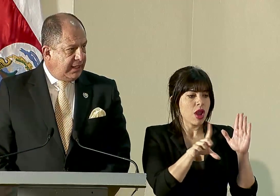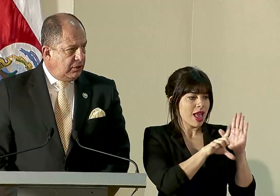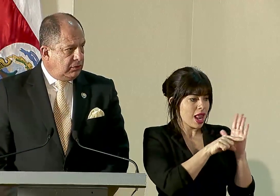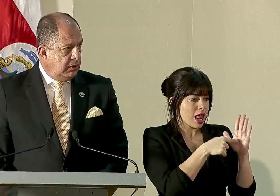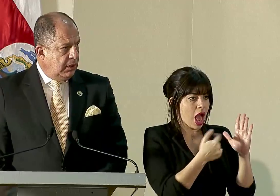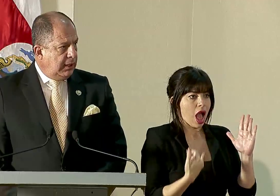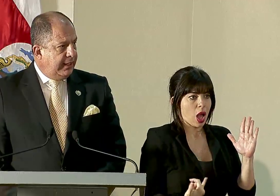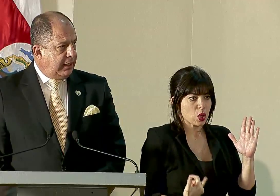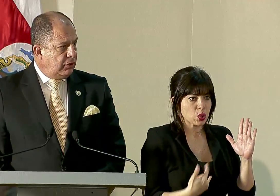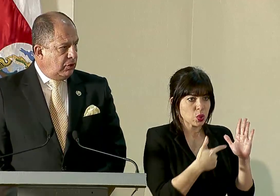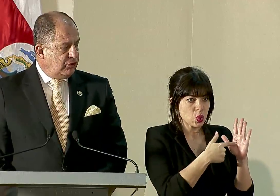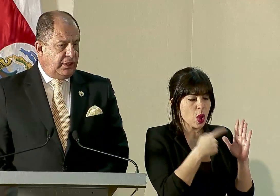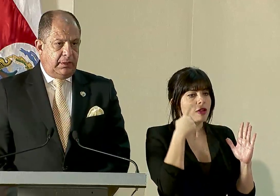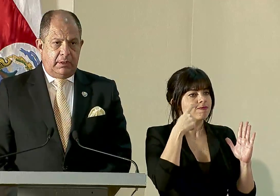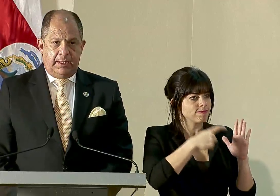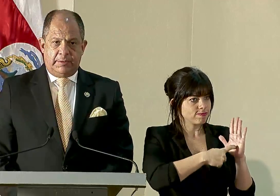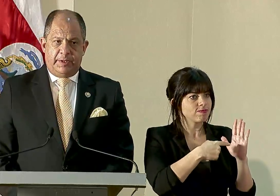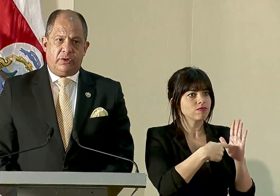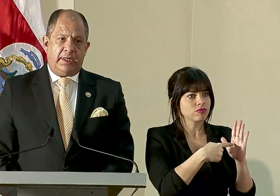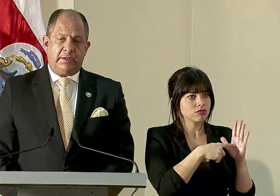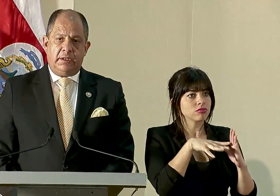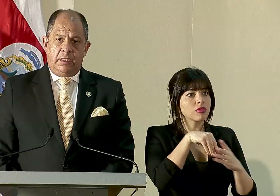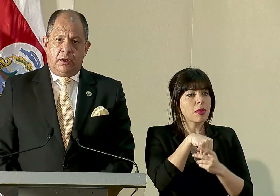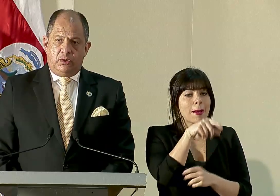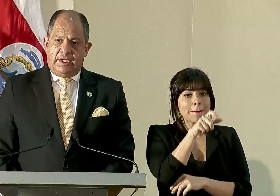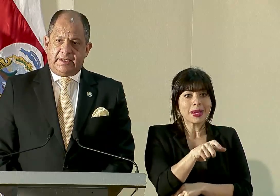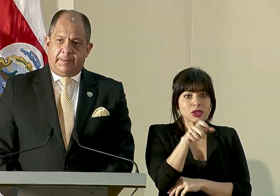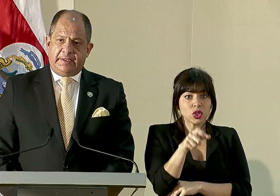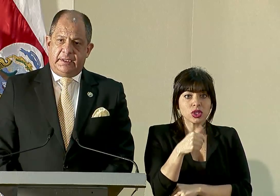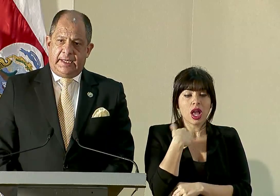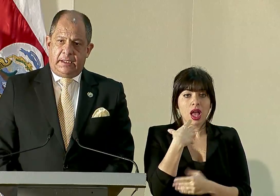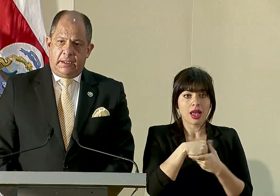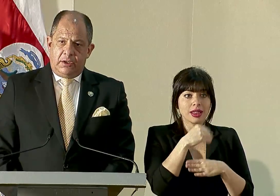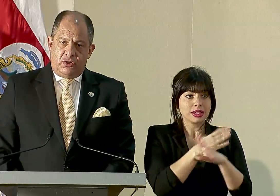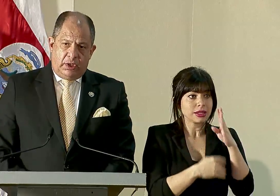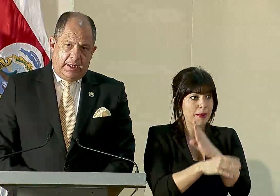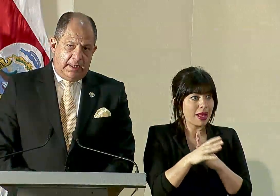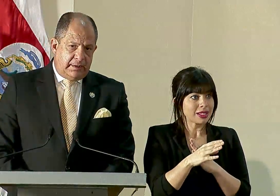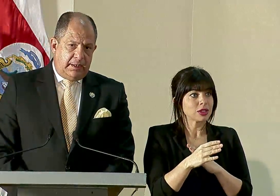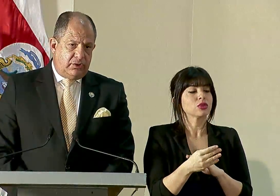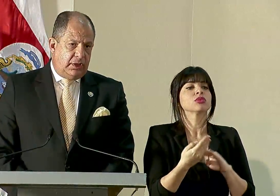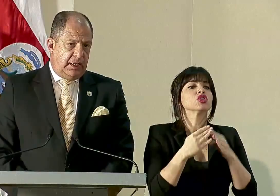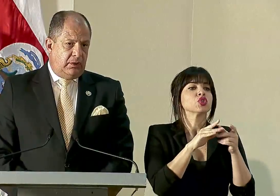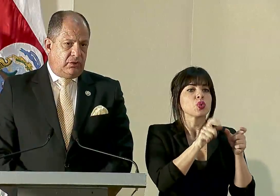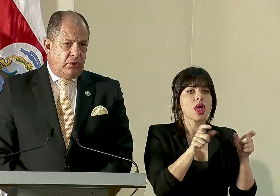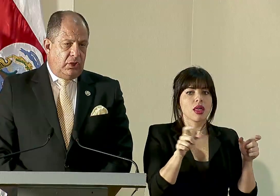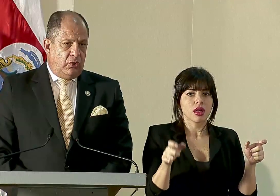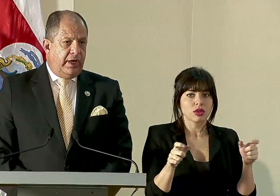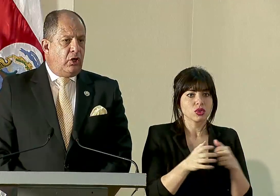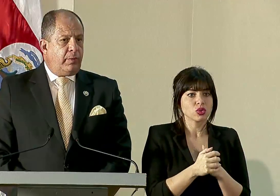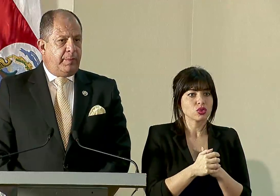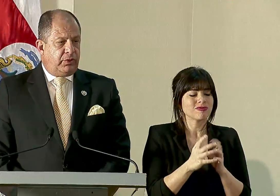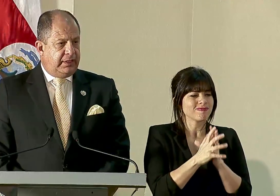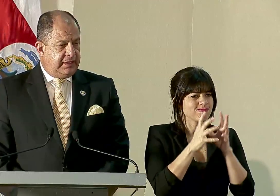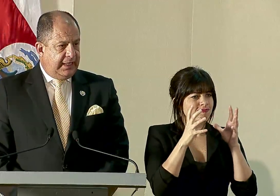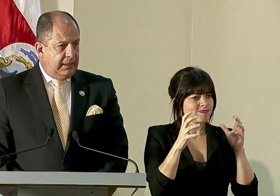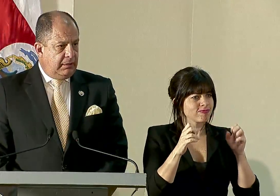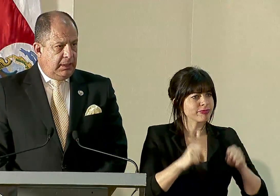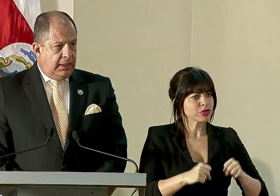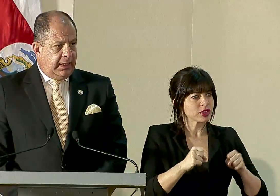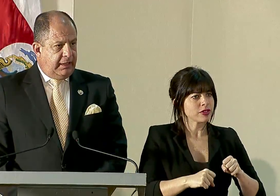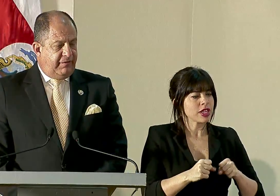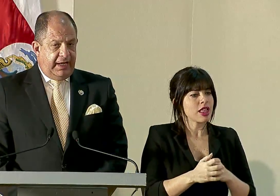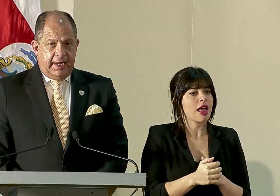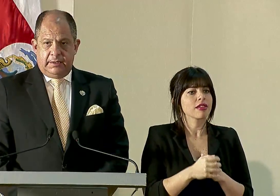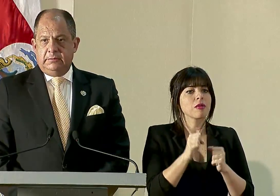actualizado que reconoce en las personas con discapacidad, ciudadanas y ciudadanos con enorme potencial,